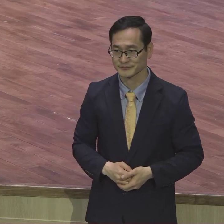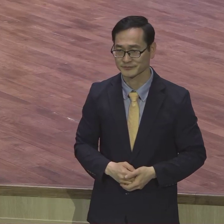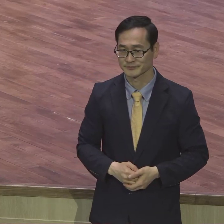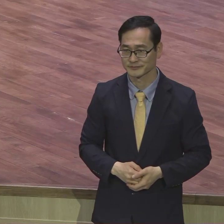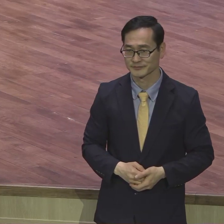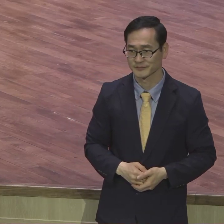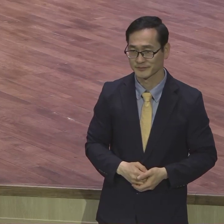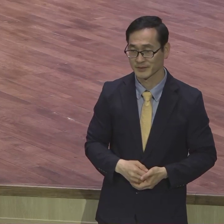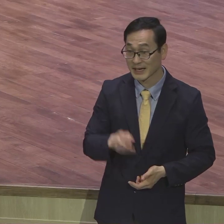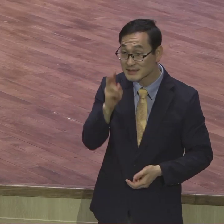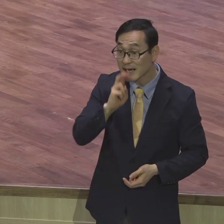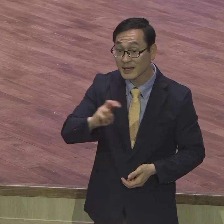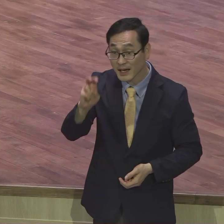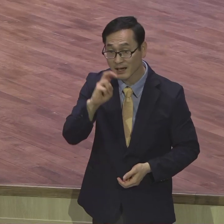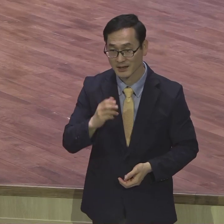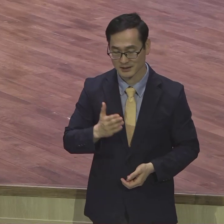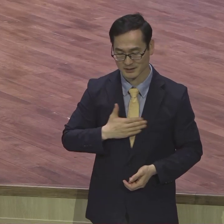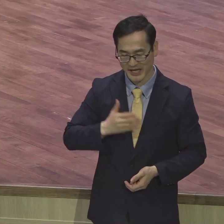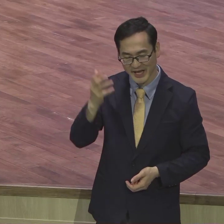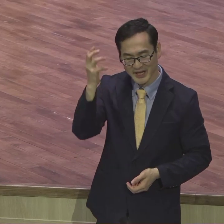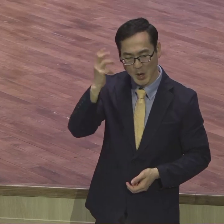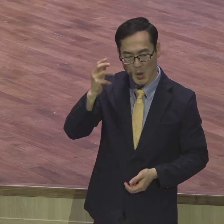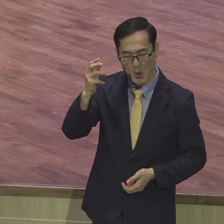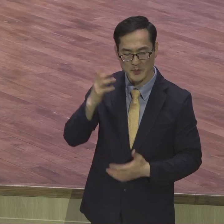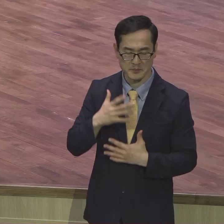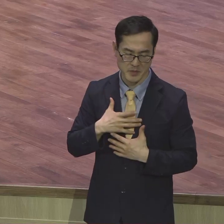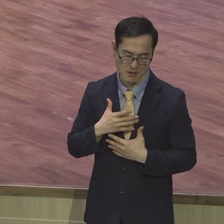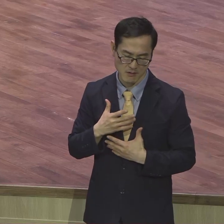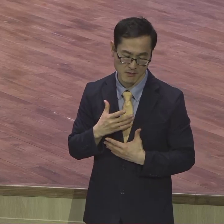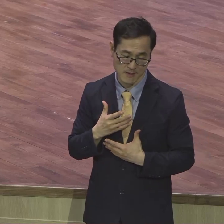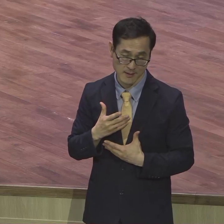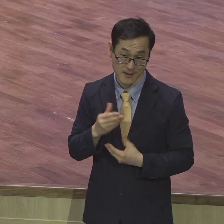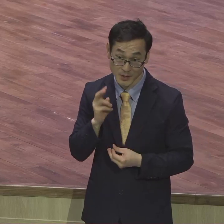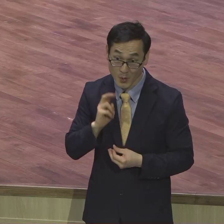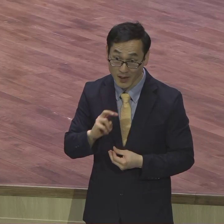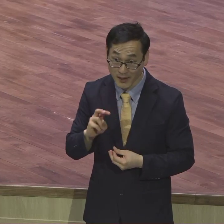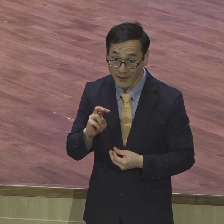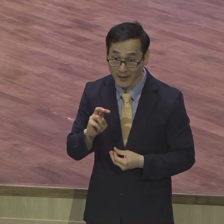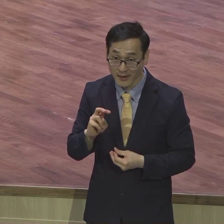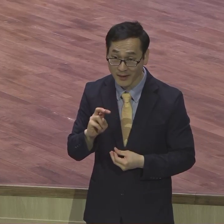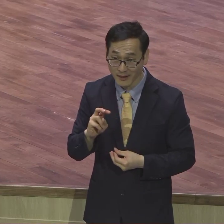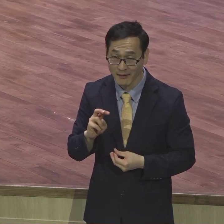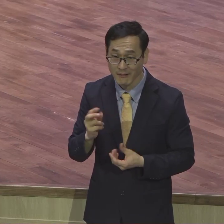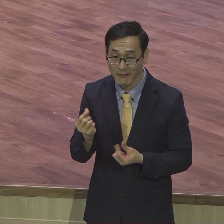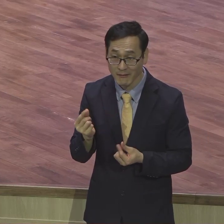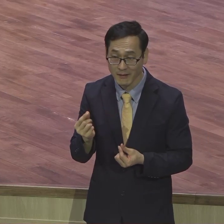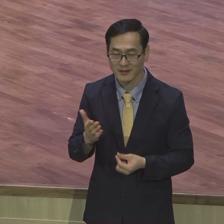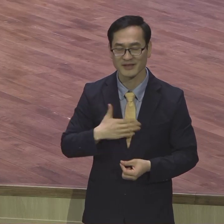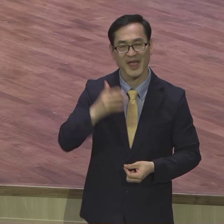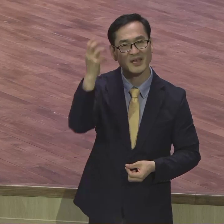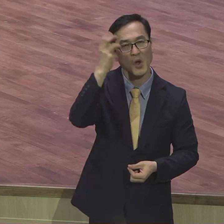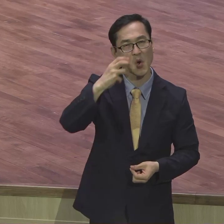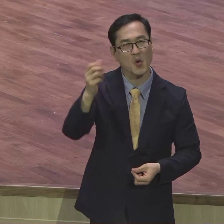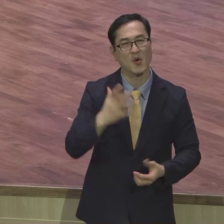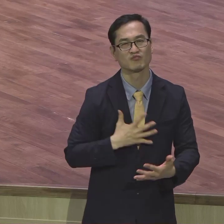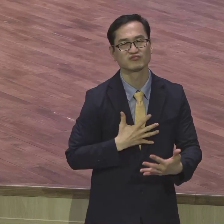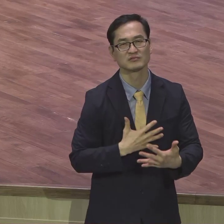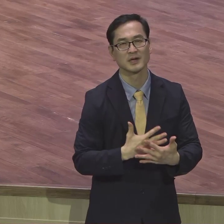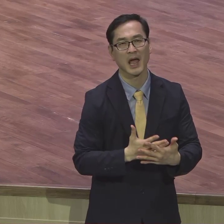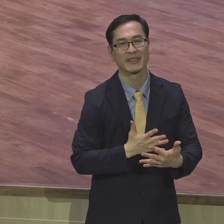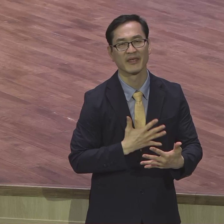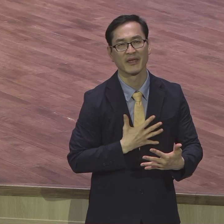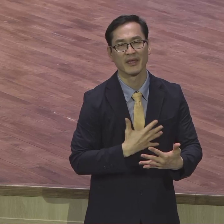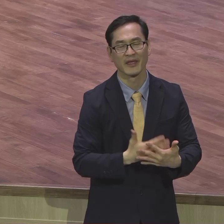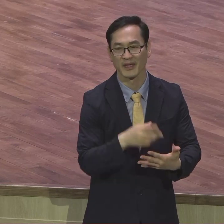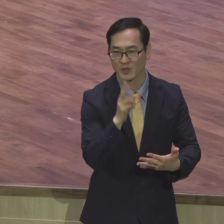내 영혼 불안에 이러면 인도 못 받는 거예요. 내 영혼 평안에